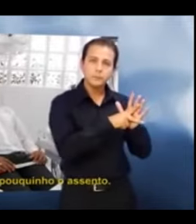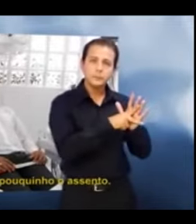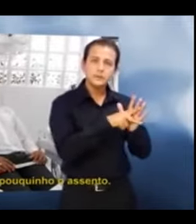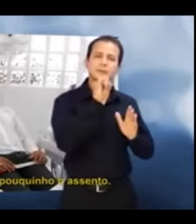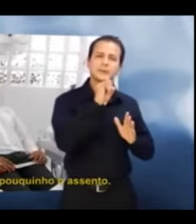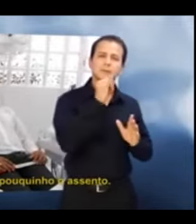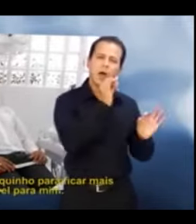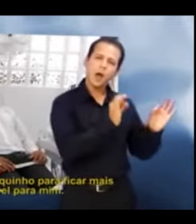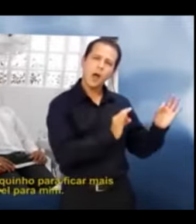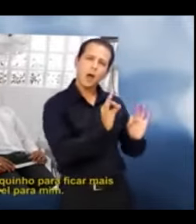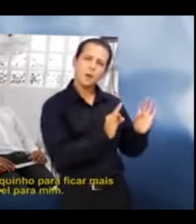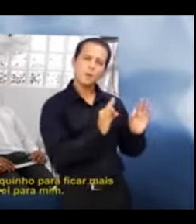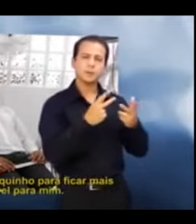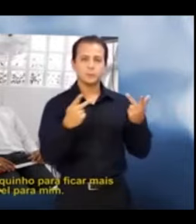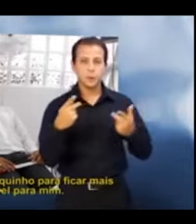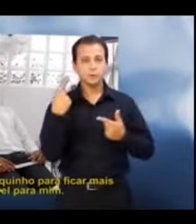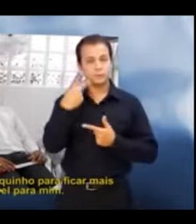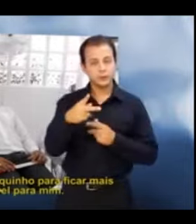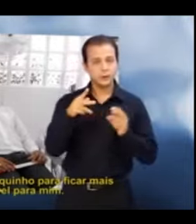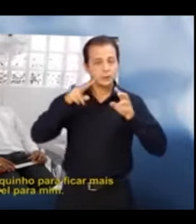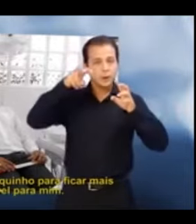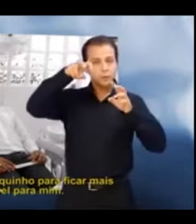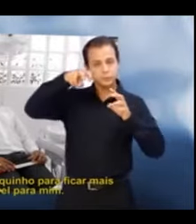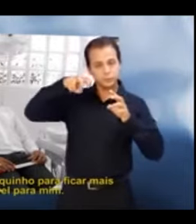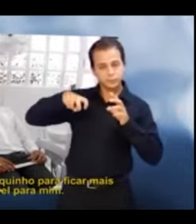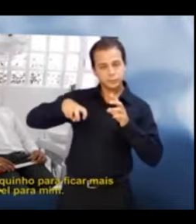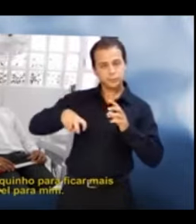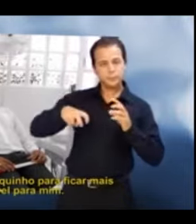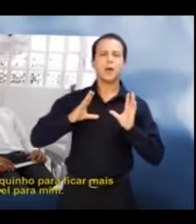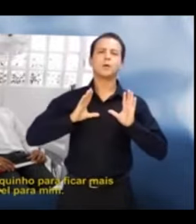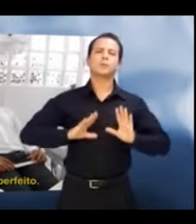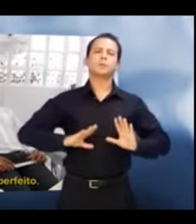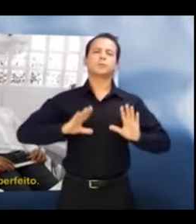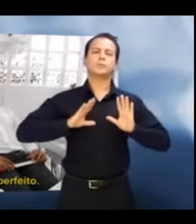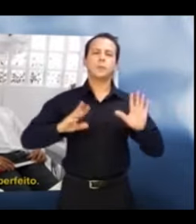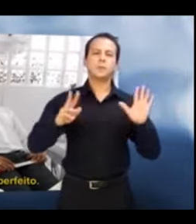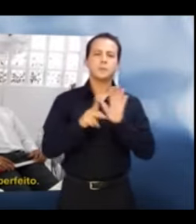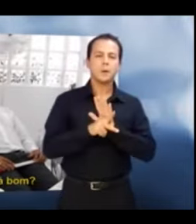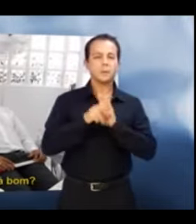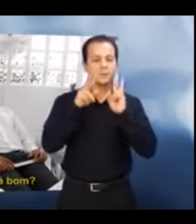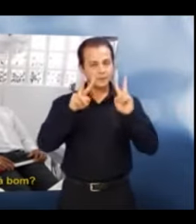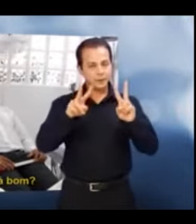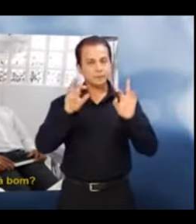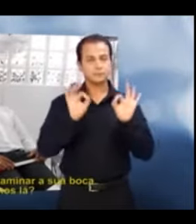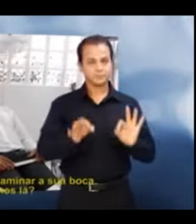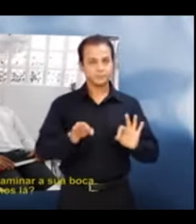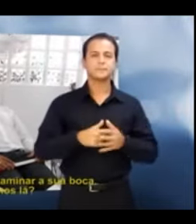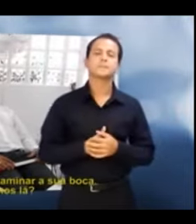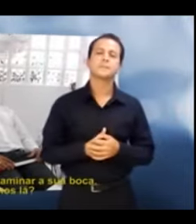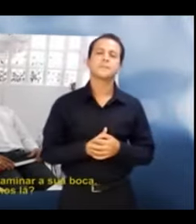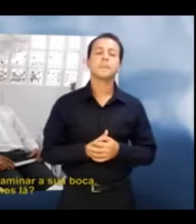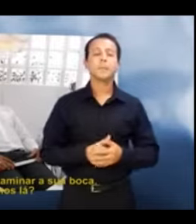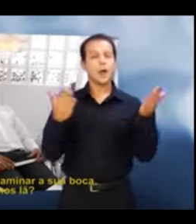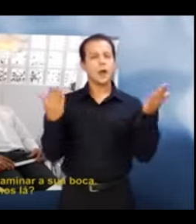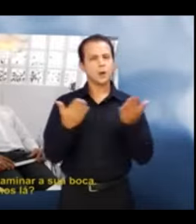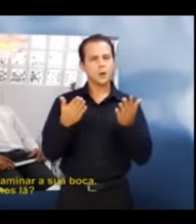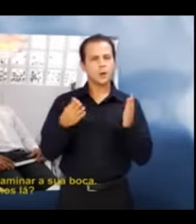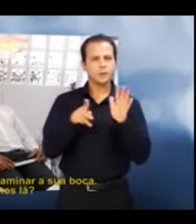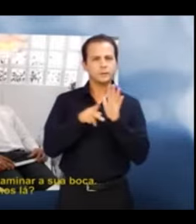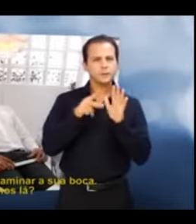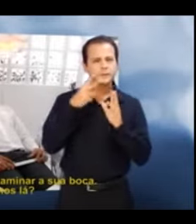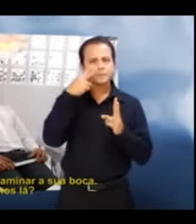ajustar um pouquinho o assento, vou descer um pouquinho, pra ficar mais confortável pra mim. Ah, perfeito. Tá bom? Uhum. E agora eu vou